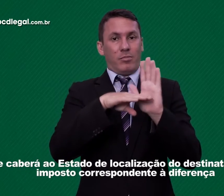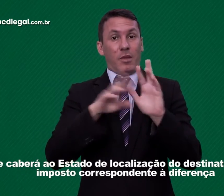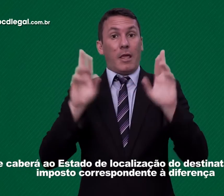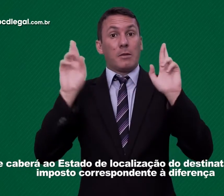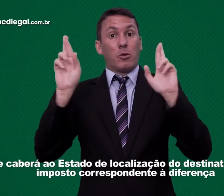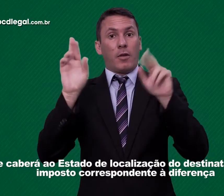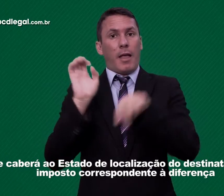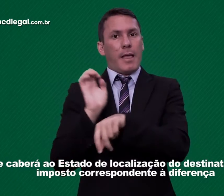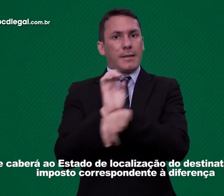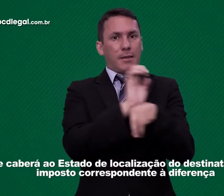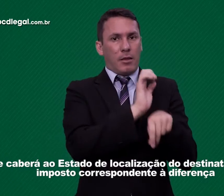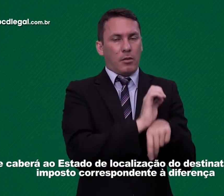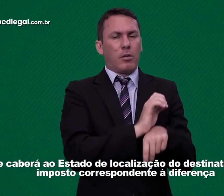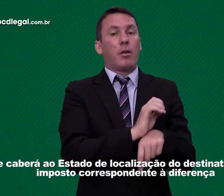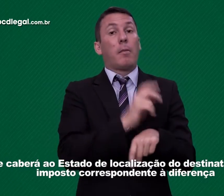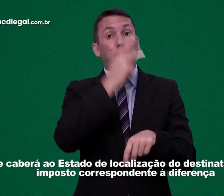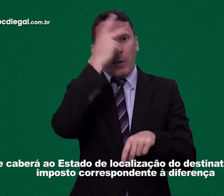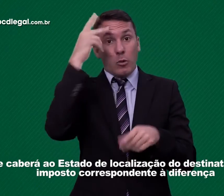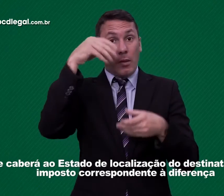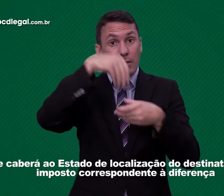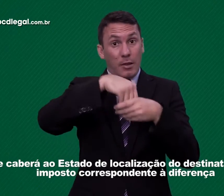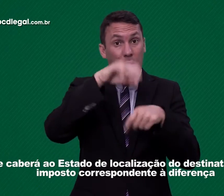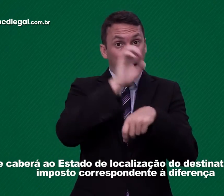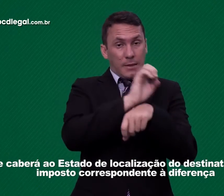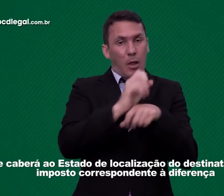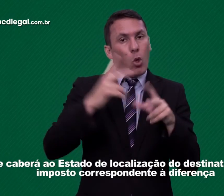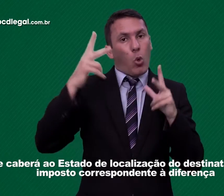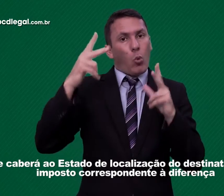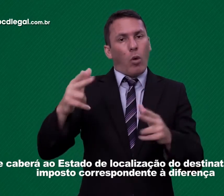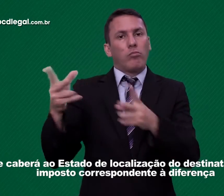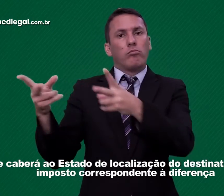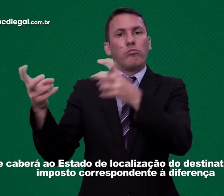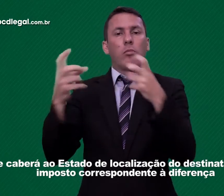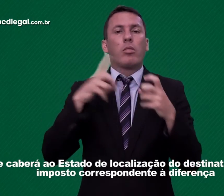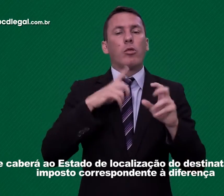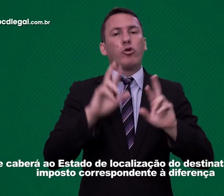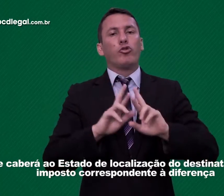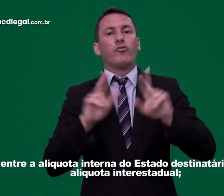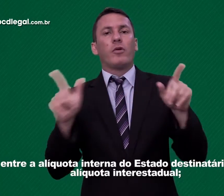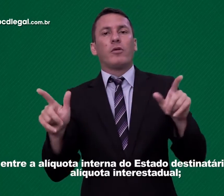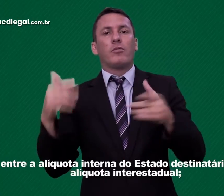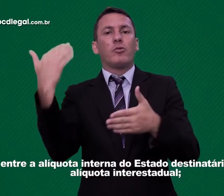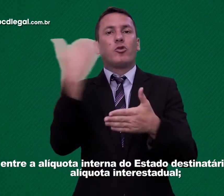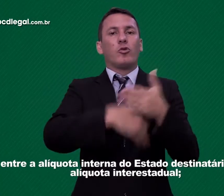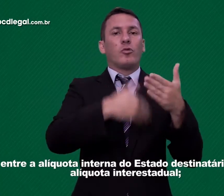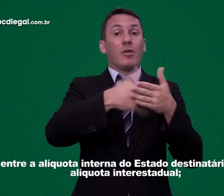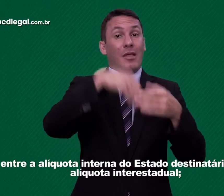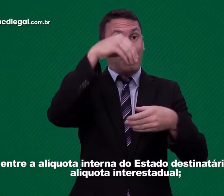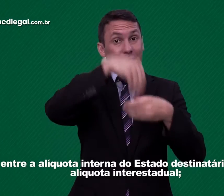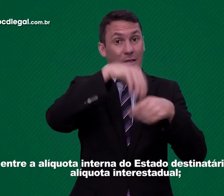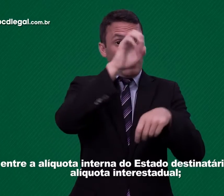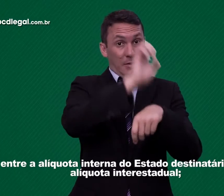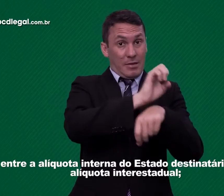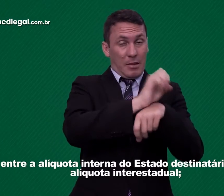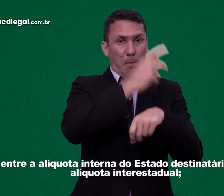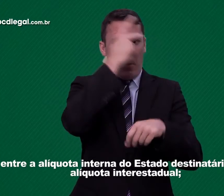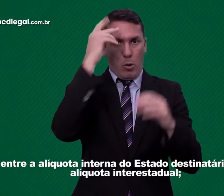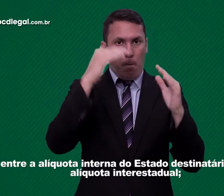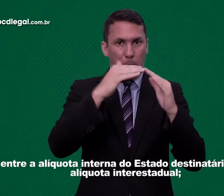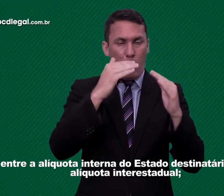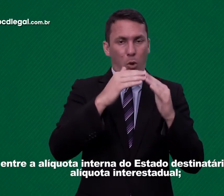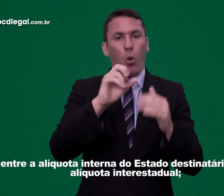ao Estado de localização do destinatário o imposto correspondente à diferença entre a alíquota interna do